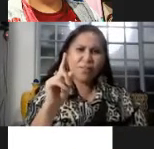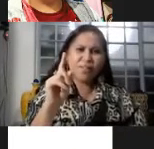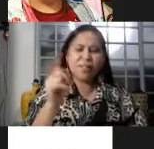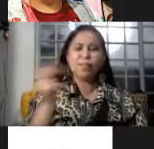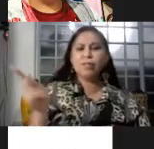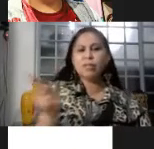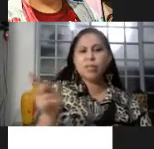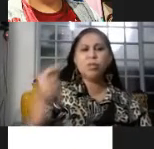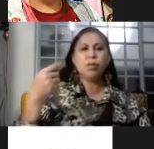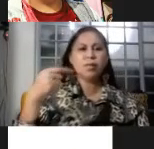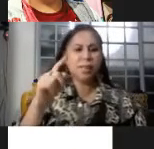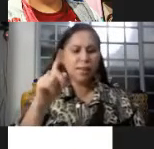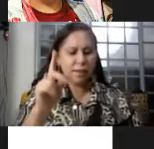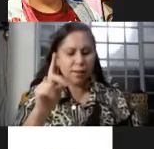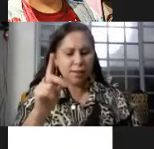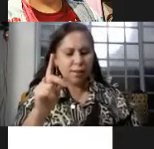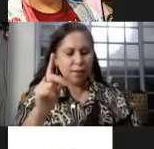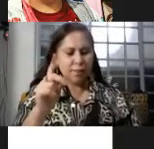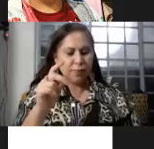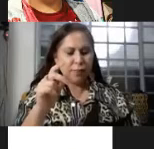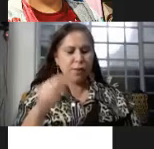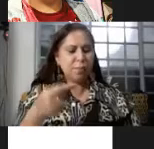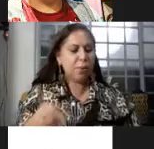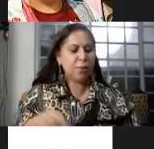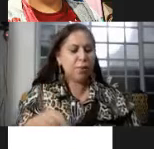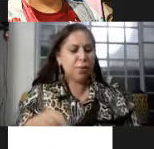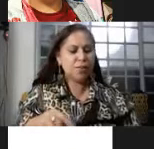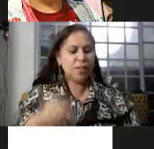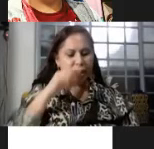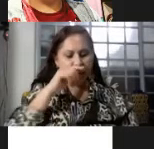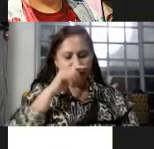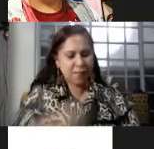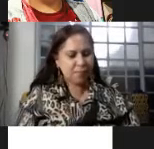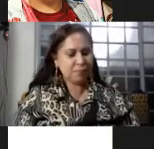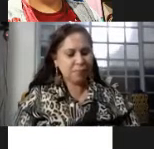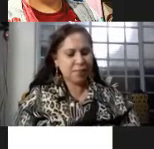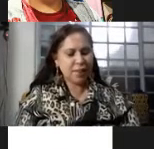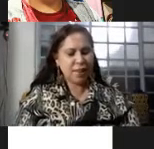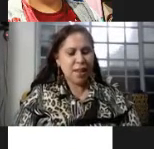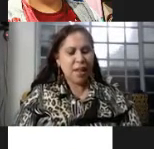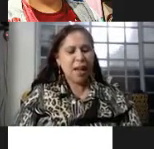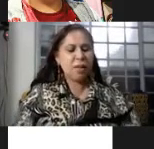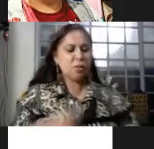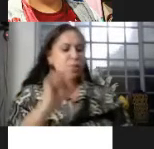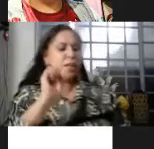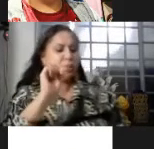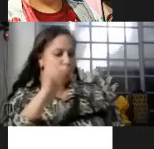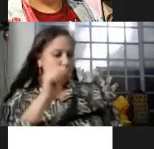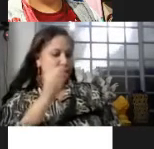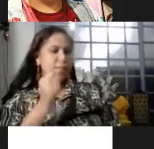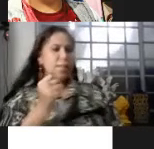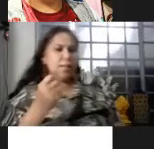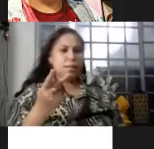ó, tá vendo? Vocês dois ir. Em português fica irão, né? Aí os dois